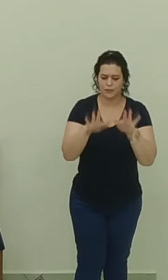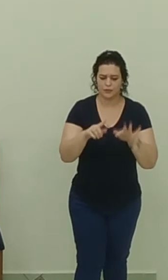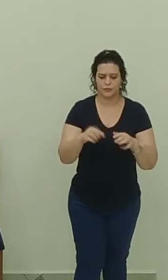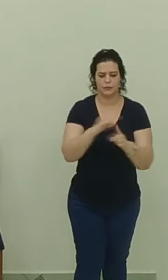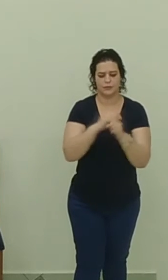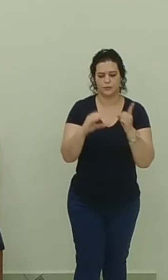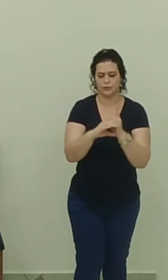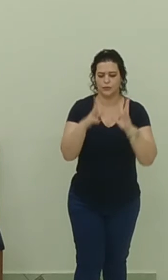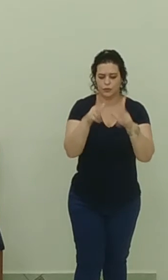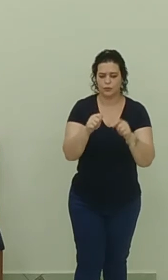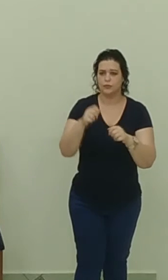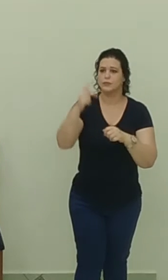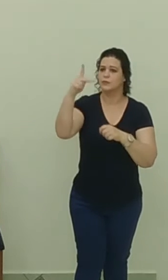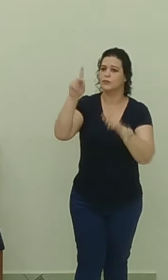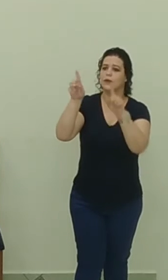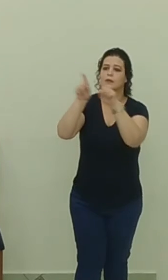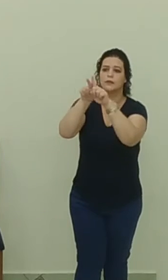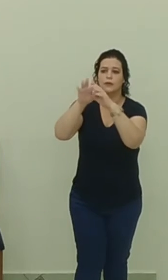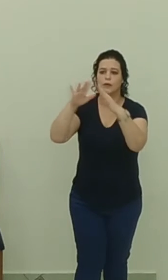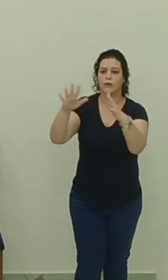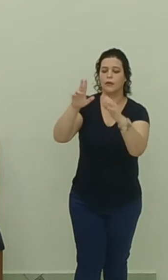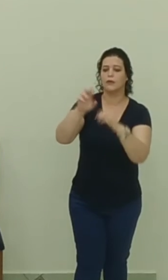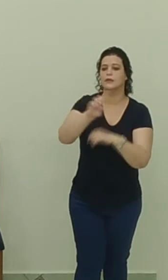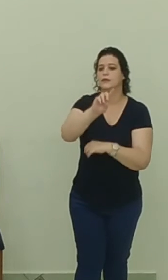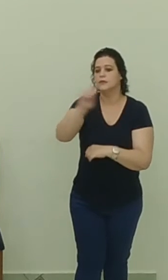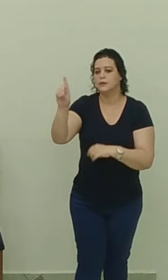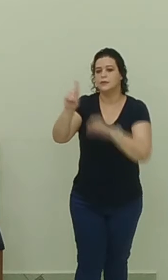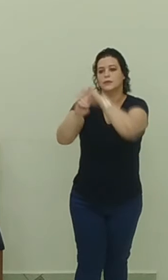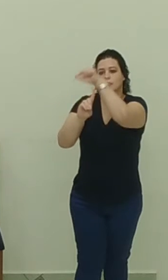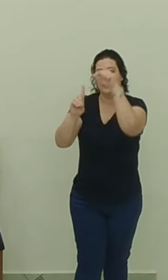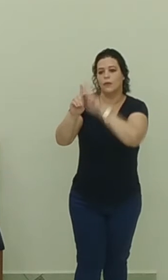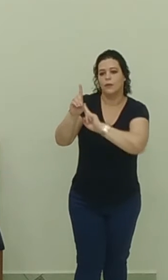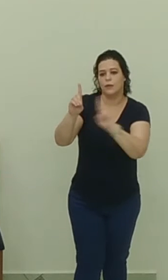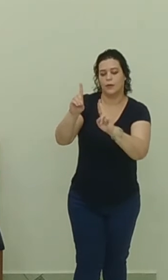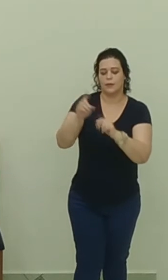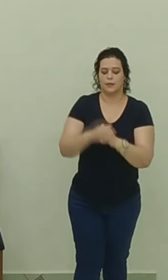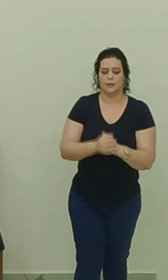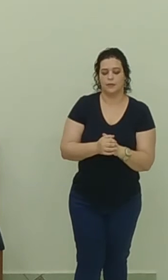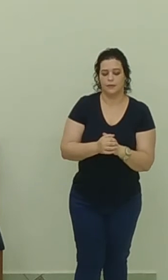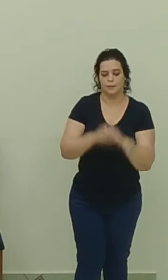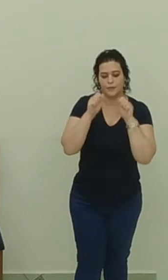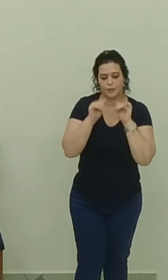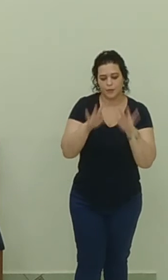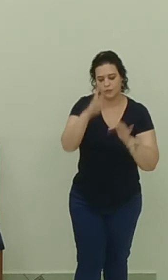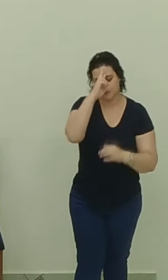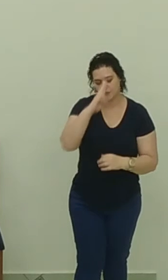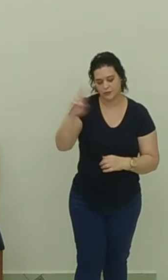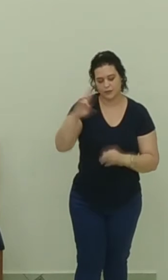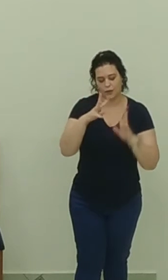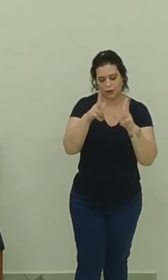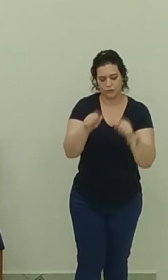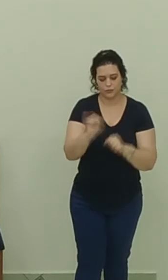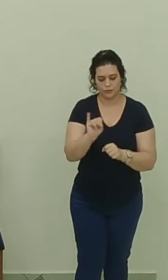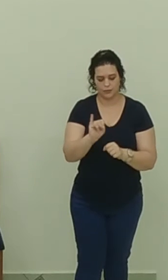que tudo seja feito para a glória do teu santo nome, Deus. O Senhor esteja, Pai, abençoando o Senhor, os irmãos que